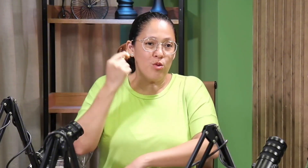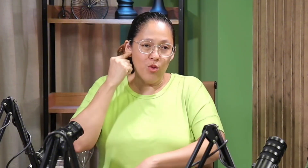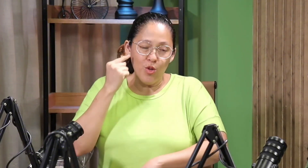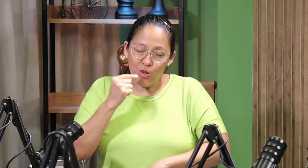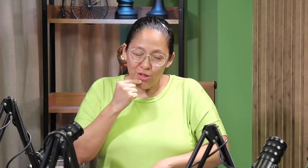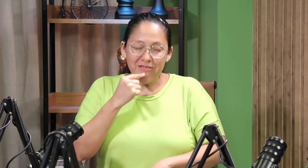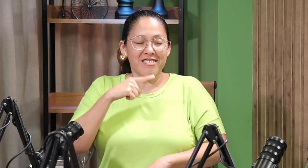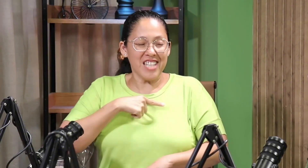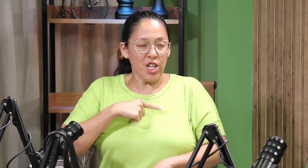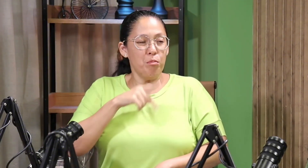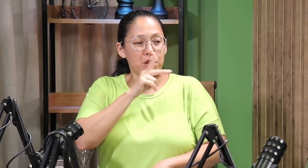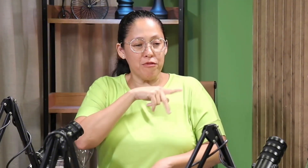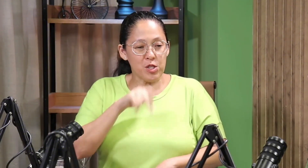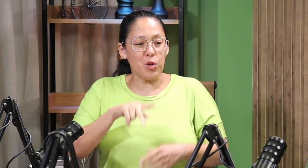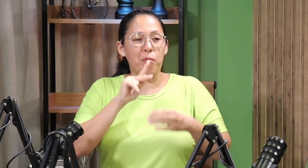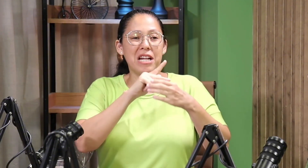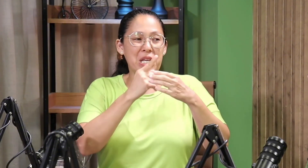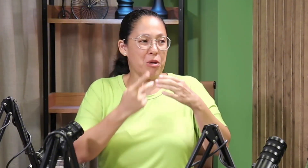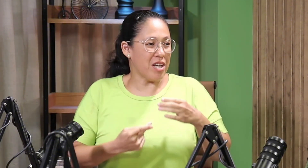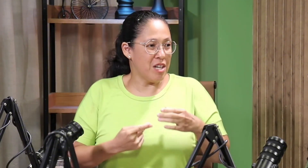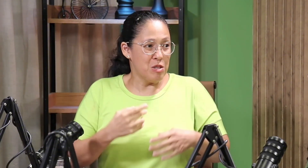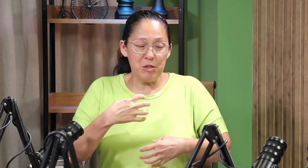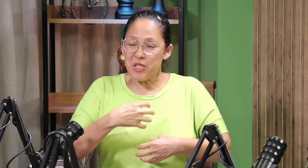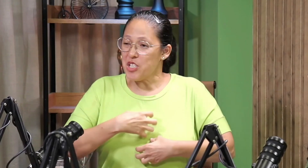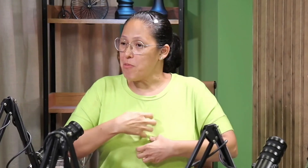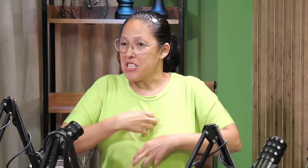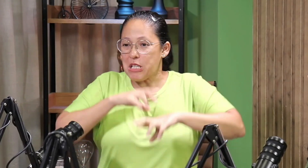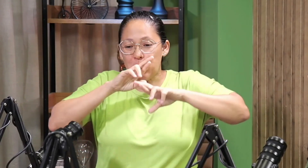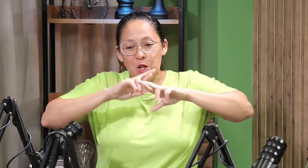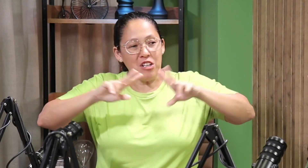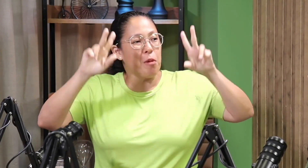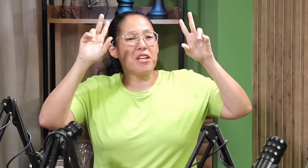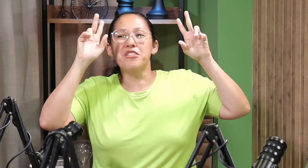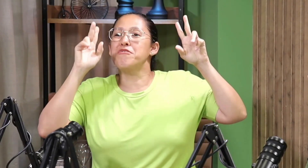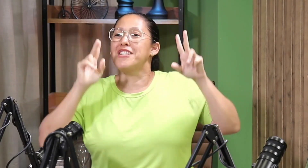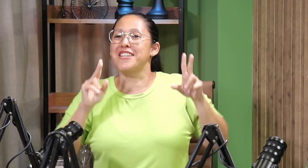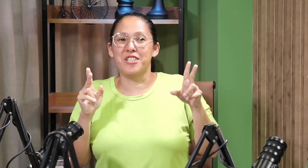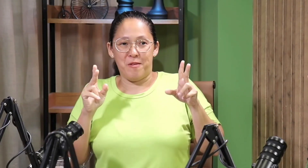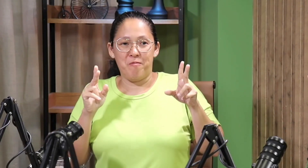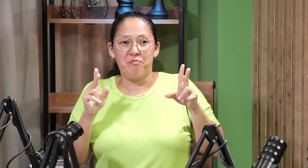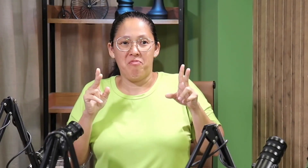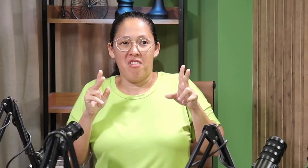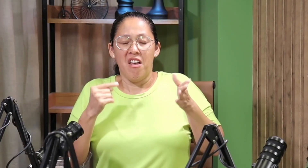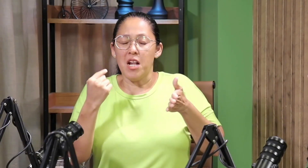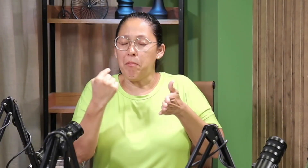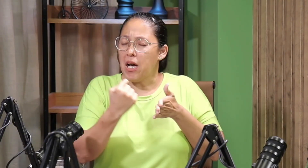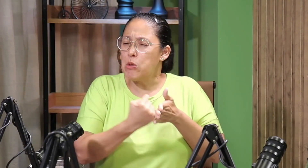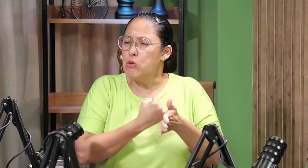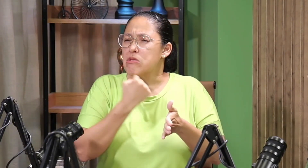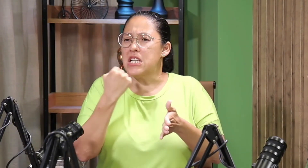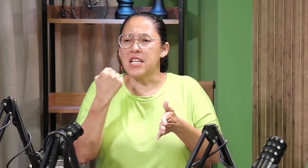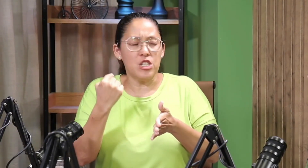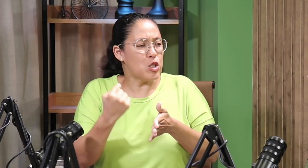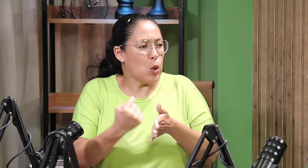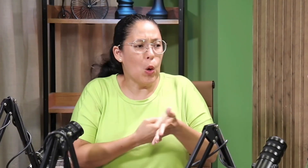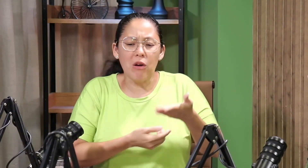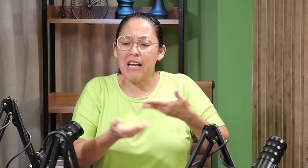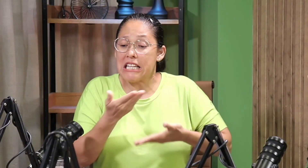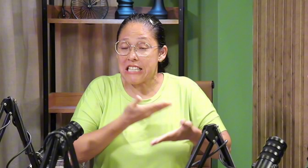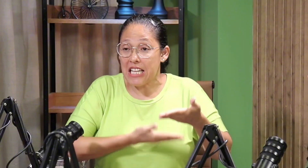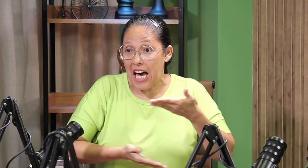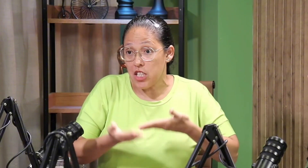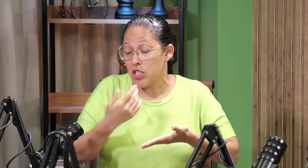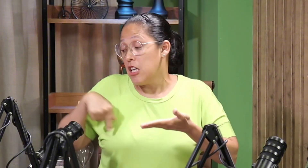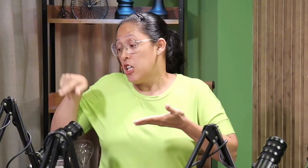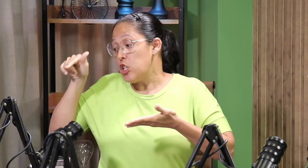aluno surdo tem um professor bilíngue, o sentimento é totalmente diferente. Ele pergunta, ele questiona,